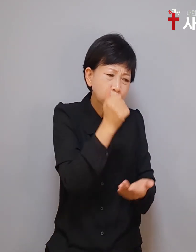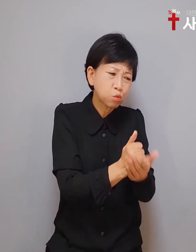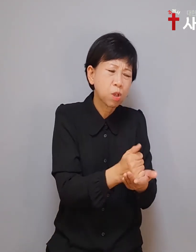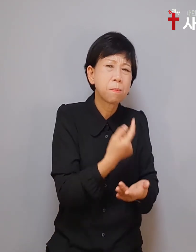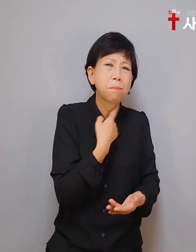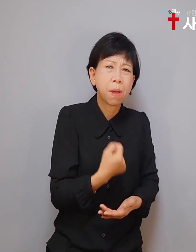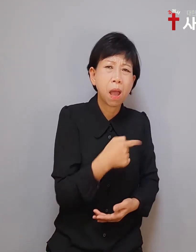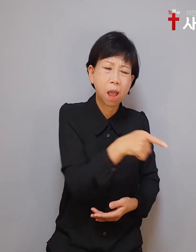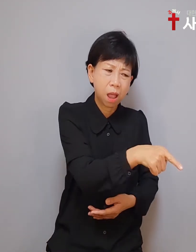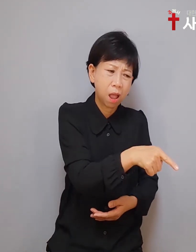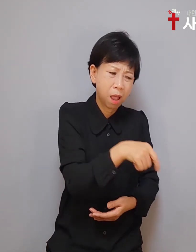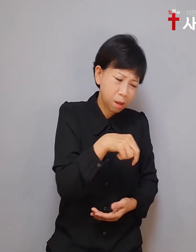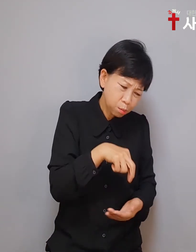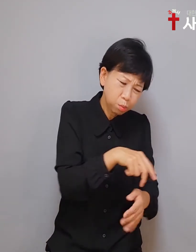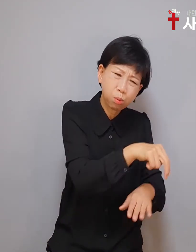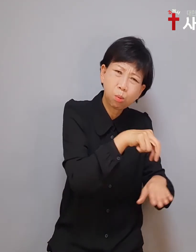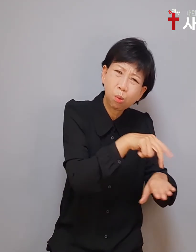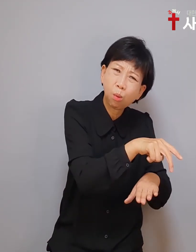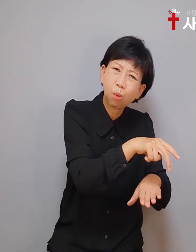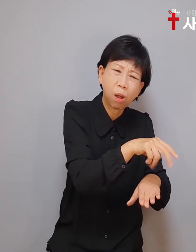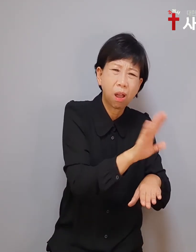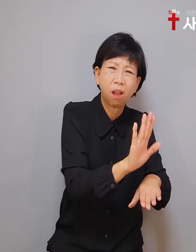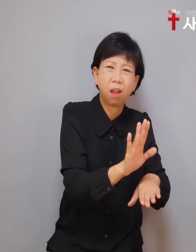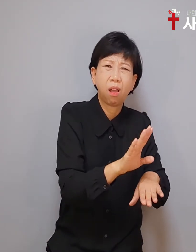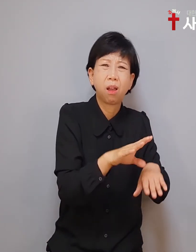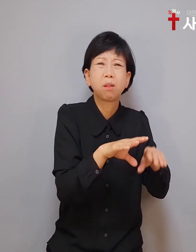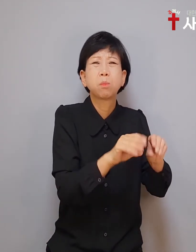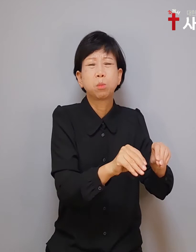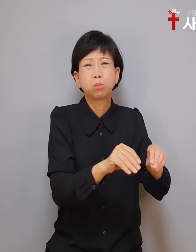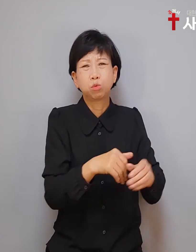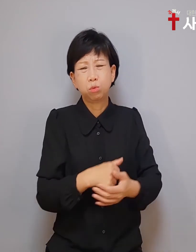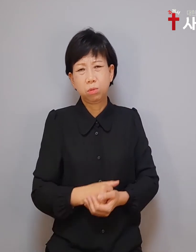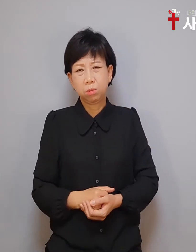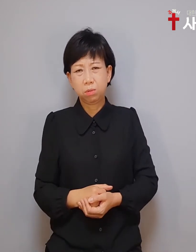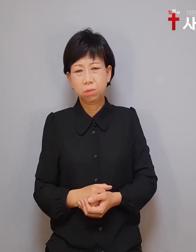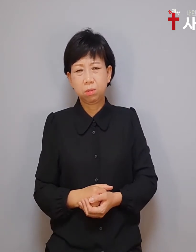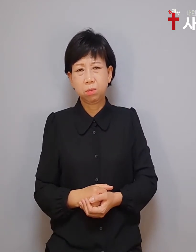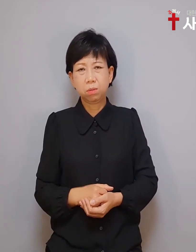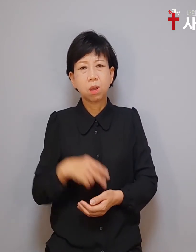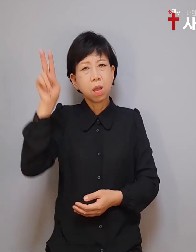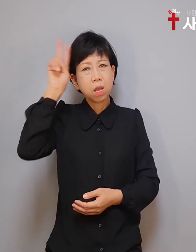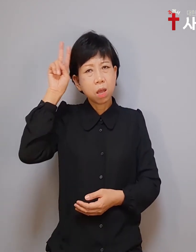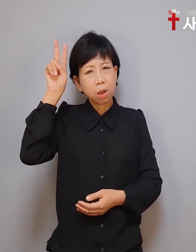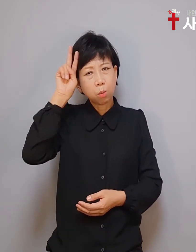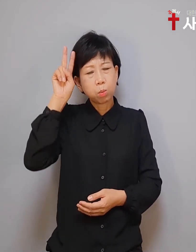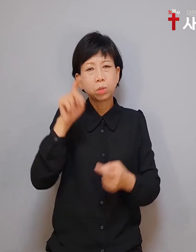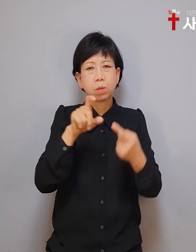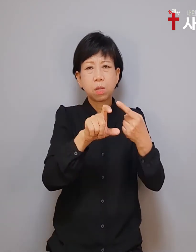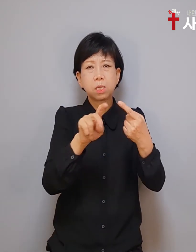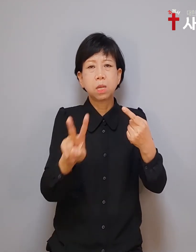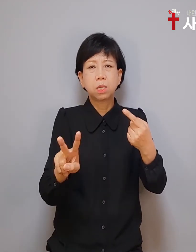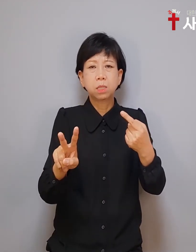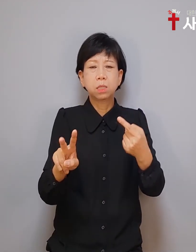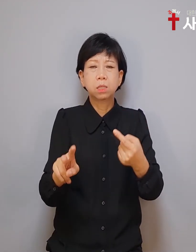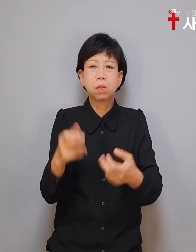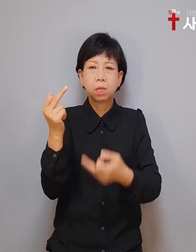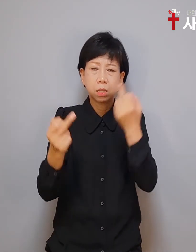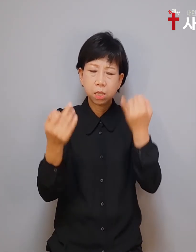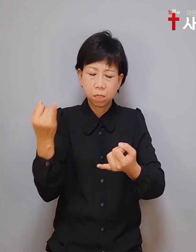방법입니다. 야고보서 1장 2절 말씀에 같이 한번 읽어볼까요? 내 형제들아, 너희가 여러 가지